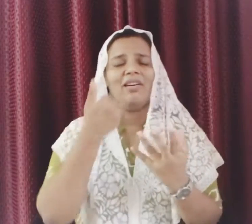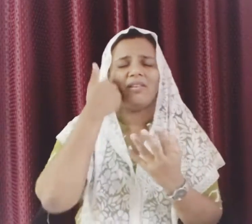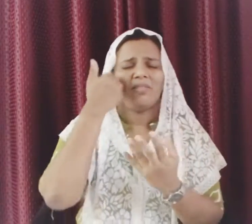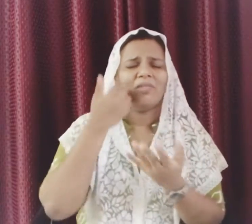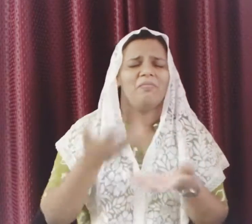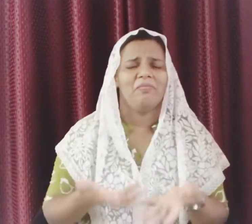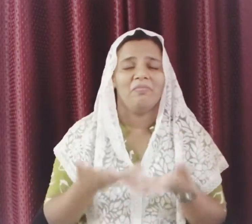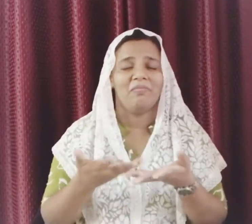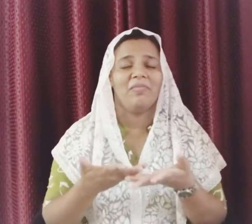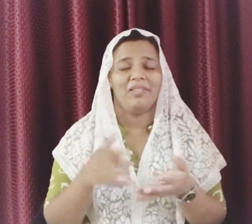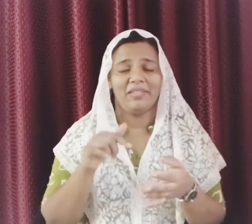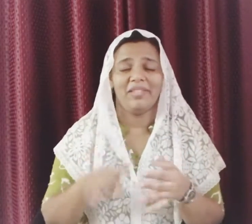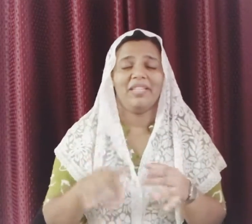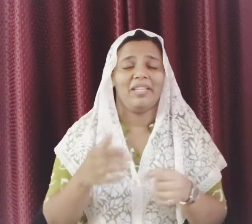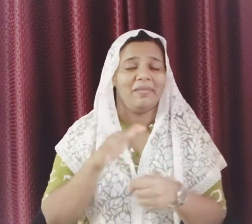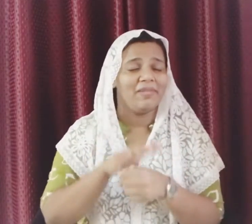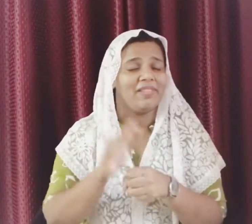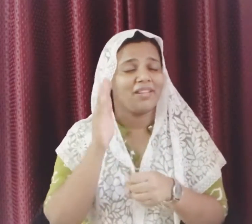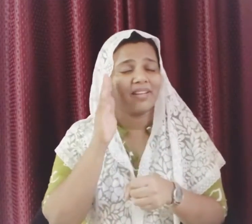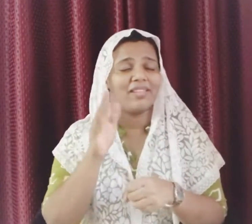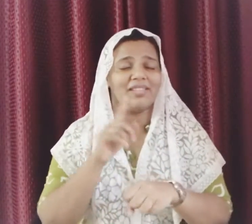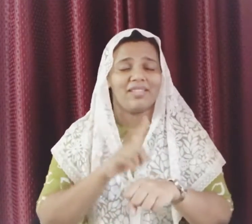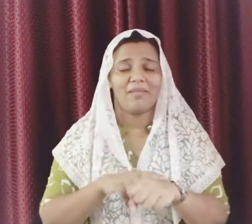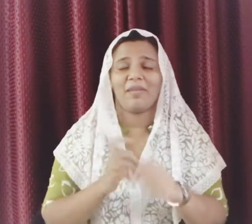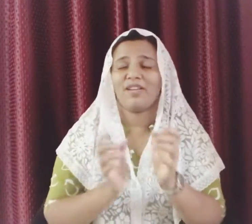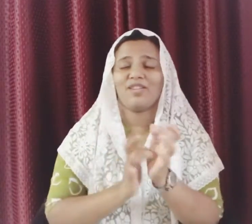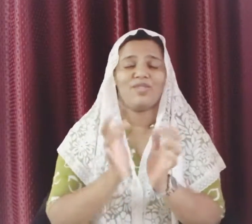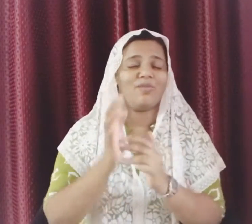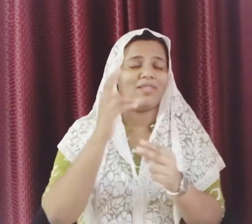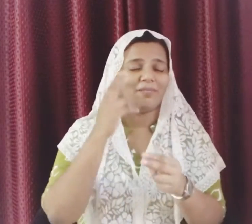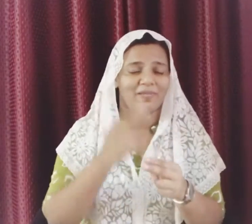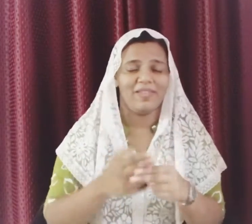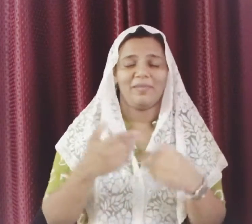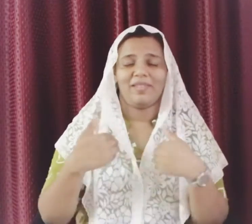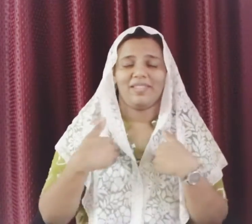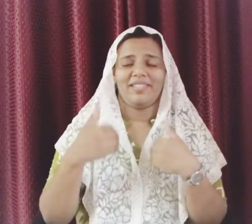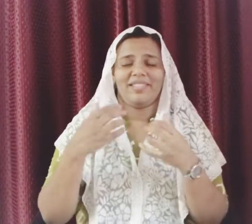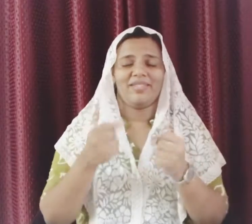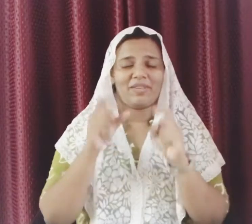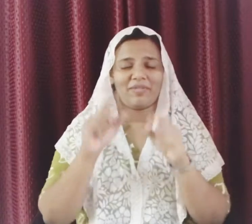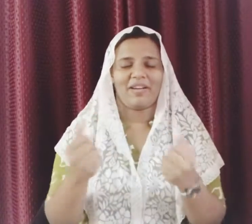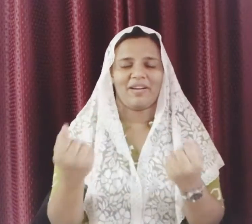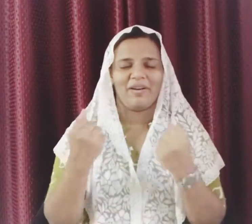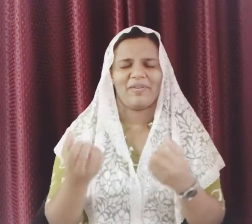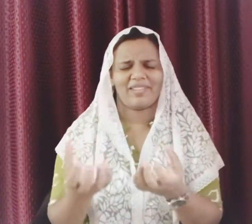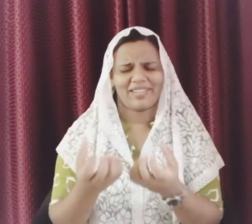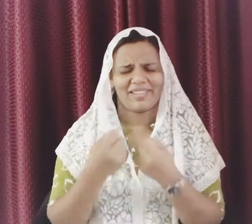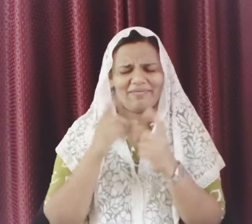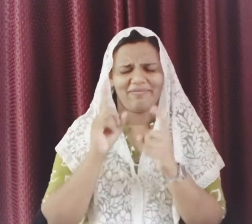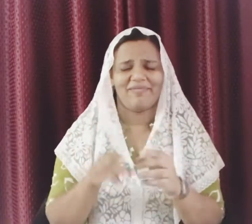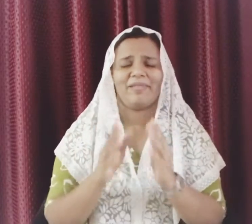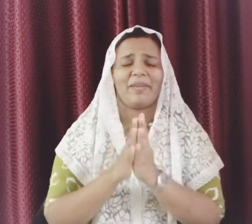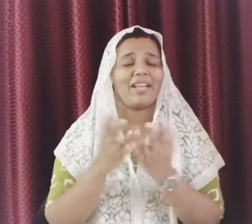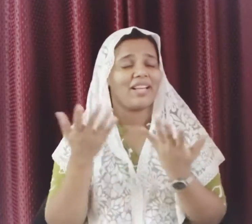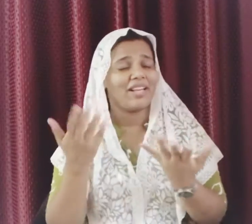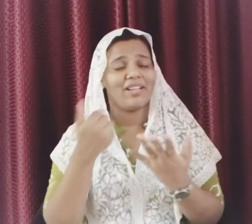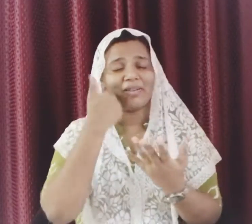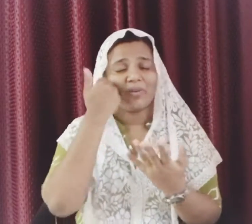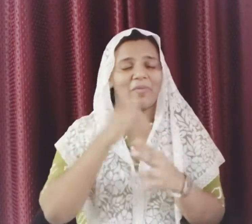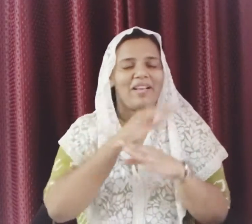രോഗത്താൽ ഭാരപ്പെടുന്നവർ ഇന്ന് പകൽക്കാലം ഈ ശബ്ദം കേൾക്കുന്നെങ്കിൽ അവർ യേശു ക്രിസ്തുവിൻ്റെ നാമത്തിൽ സൗഖ്യം പ്രാപിക്കട്ടെ, ആരോഗ്യം പ്രാപിക്കട്ടെ. ഏത് രോഗത്തിനും അങ്ങ്